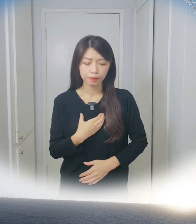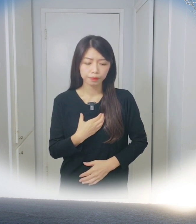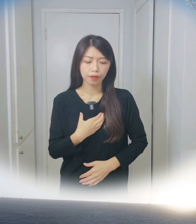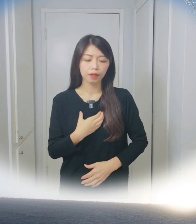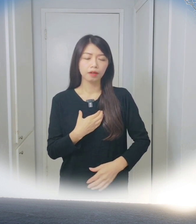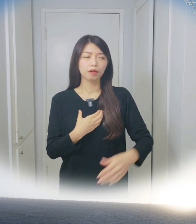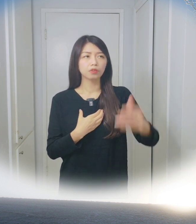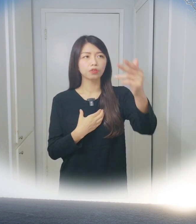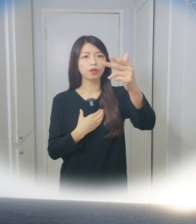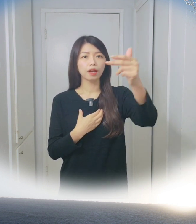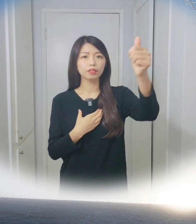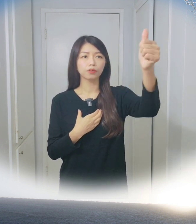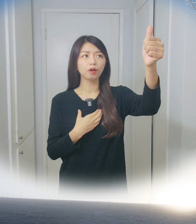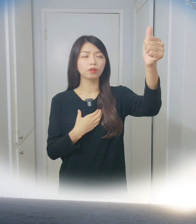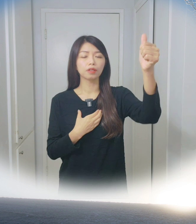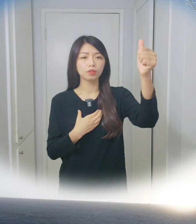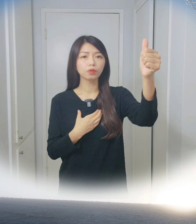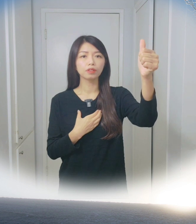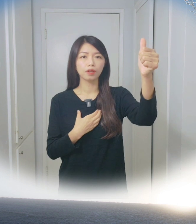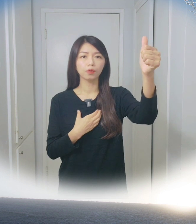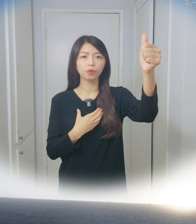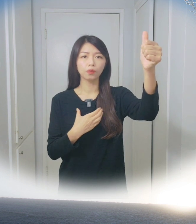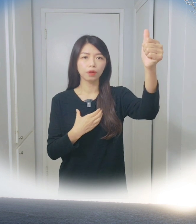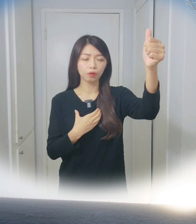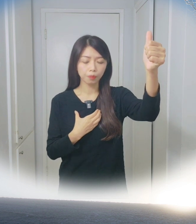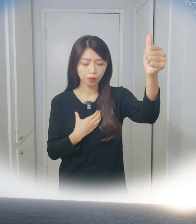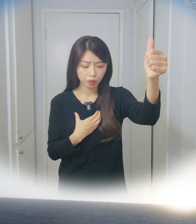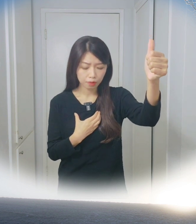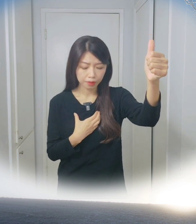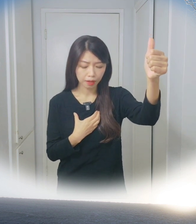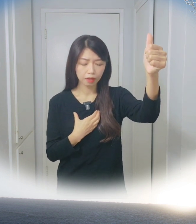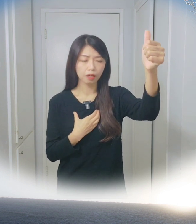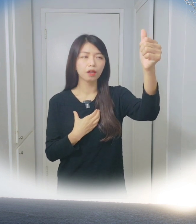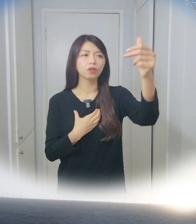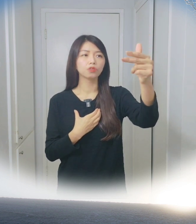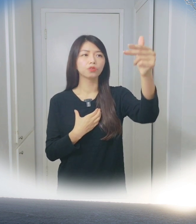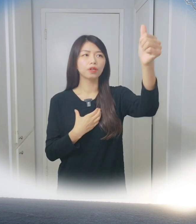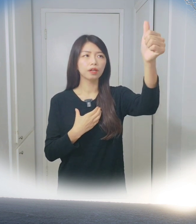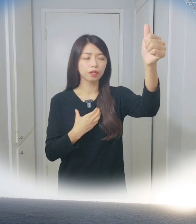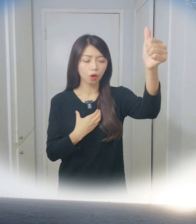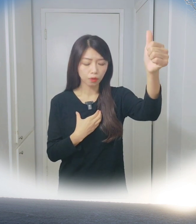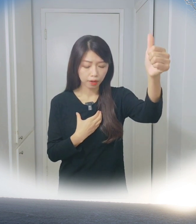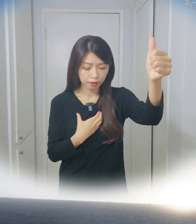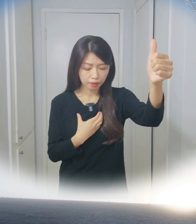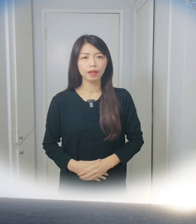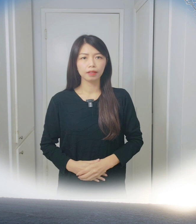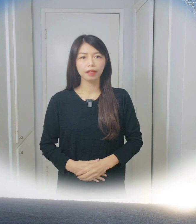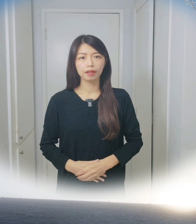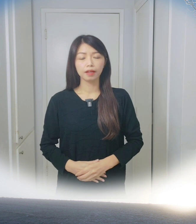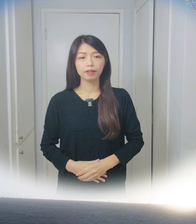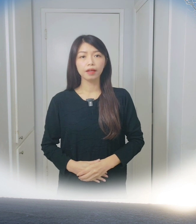경외하다. 주를 하시고요. 이 손은 그대로 있고 이렇게 표현을 해줬습니다. 주를